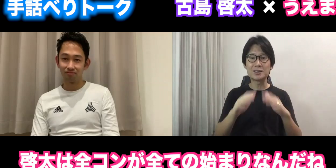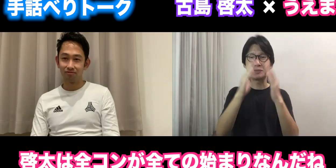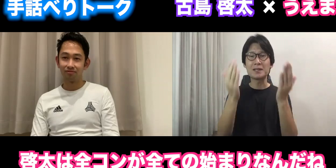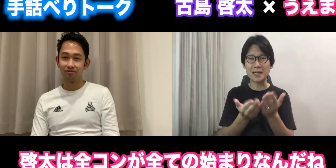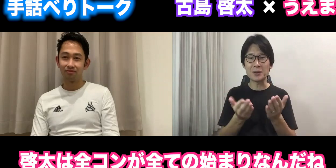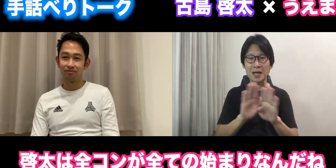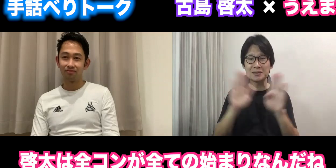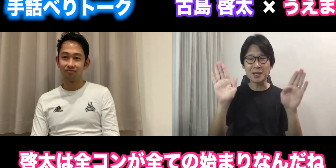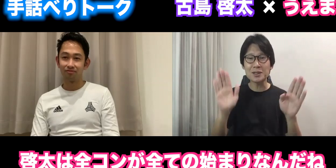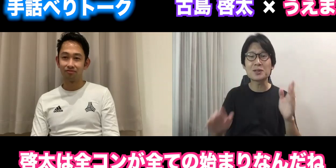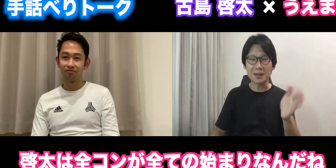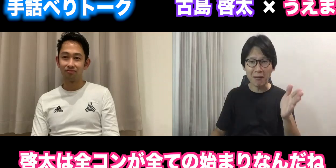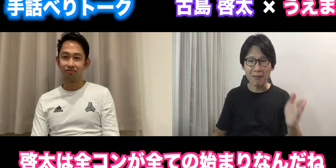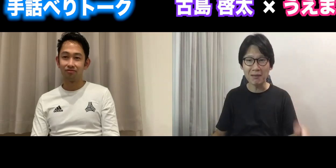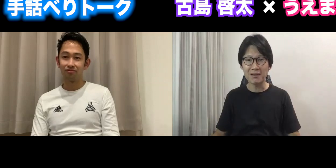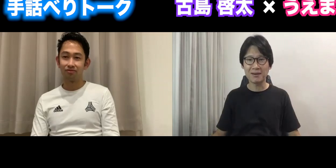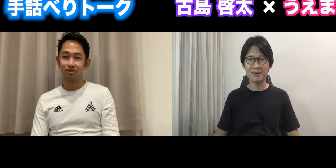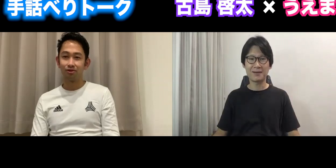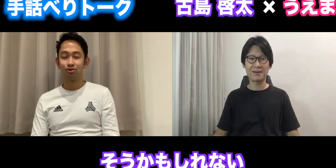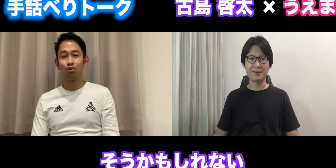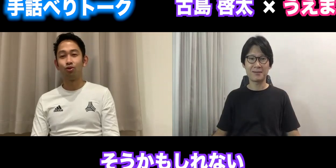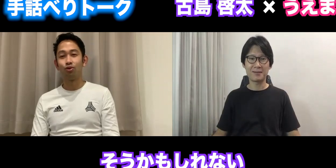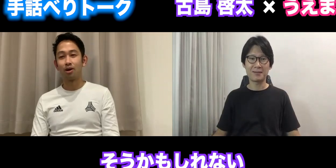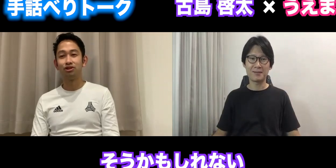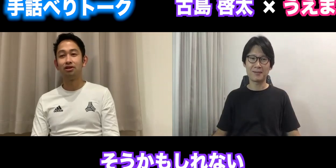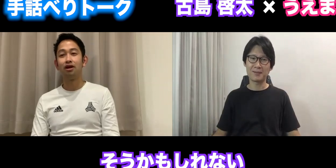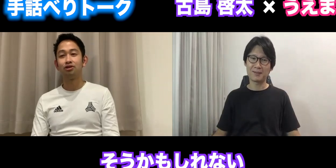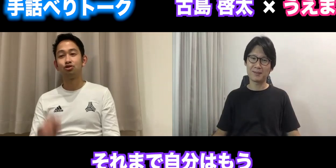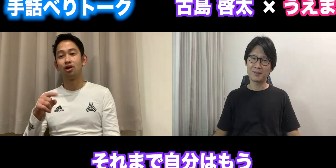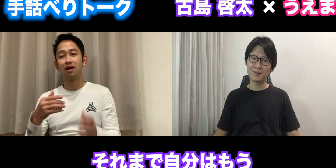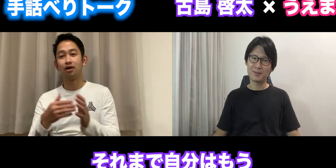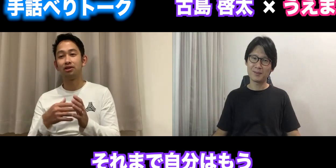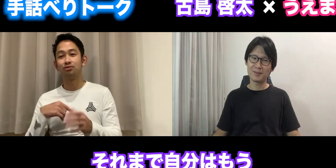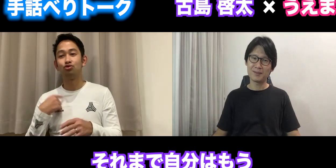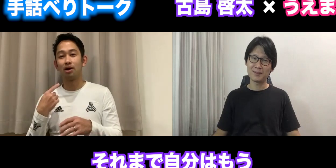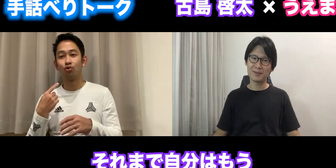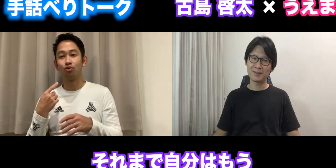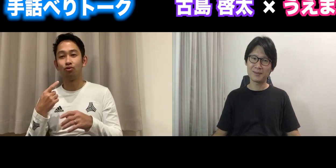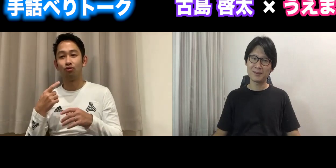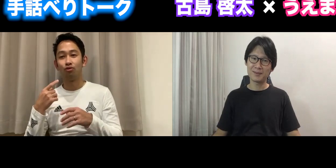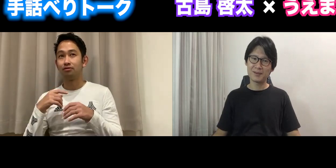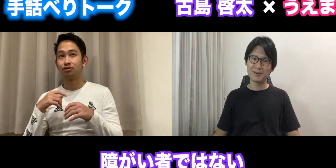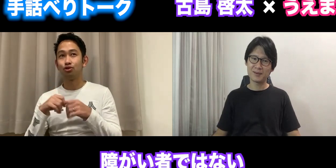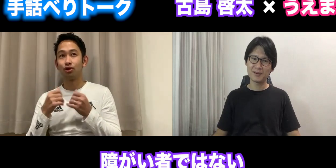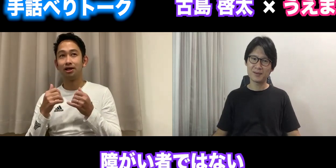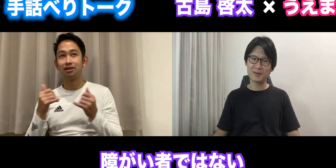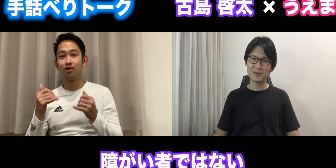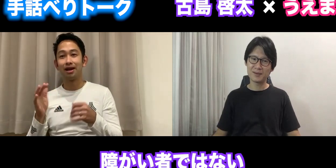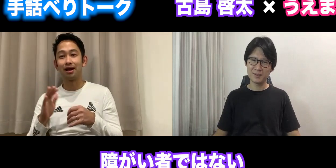すべての始まりなんだねそうかもしれないそれまでは自分はんぼ朝来者ではない